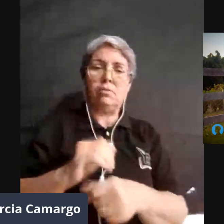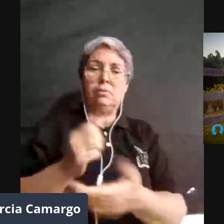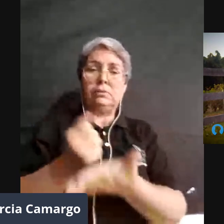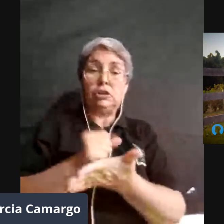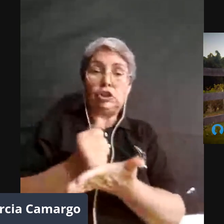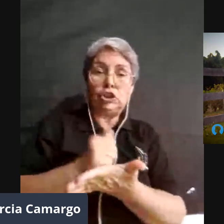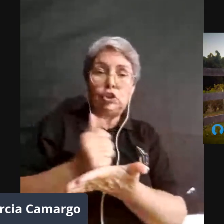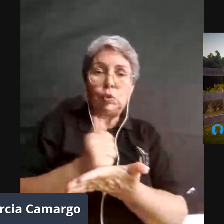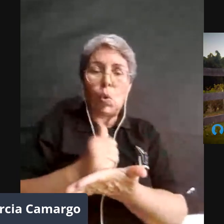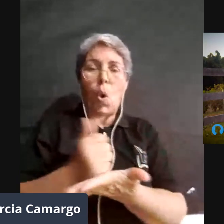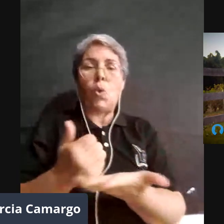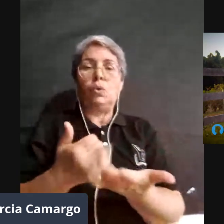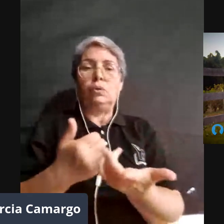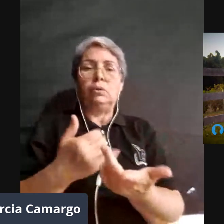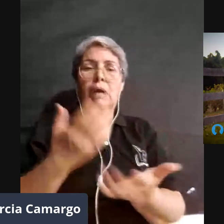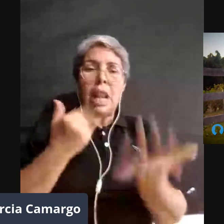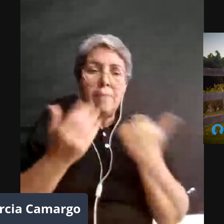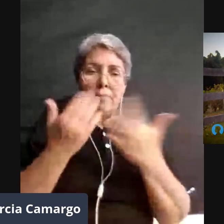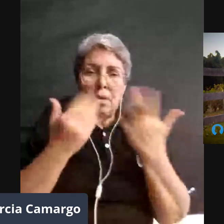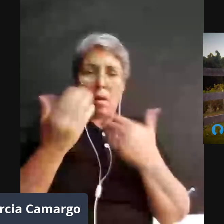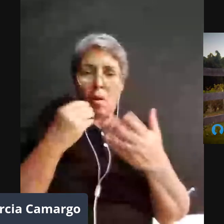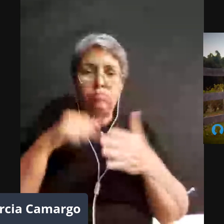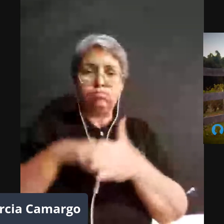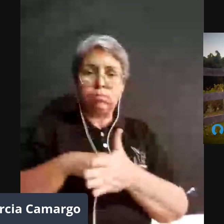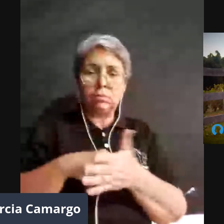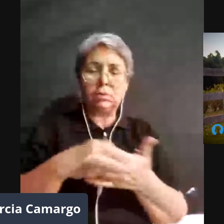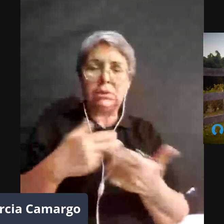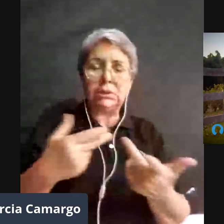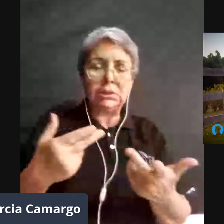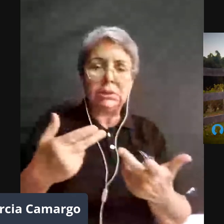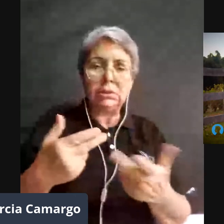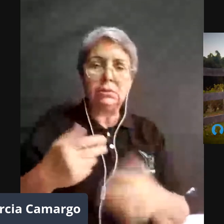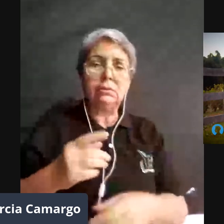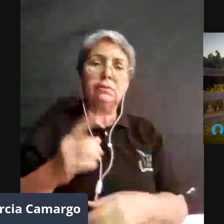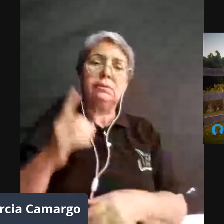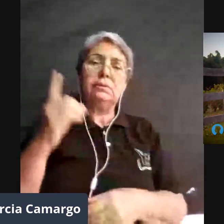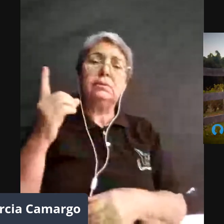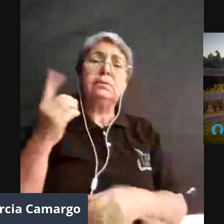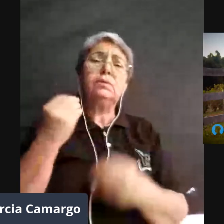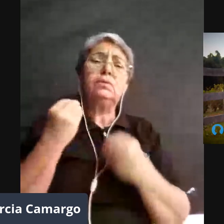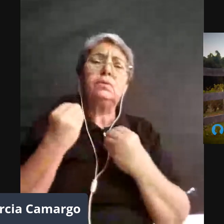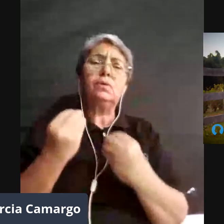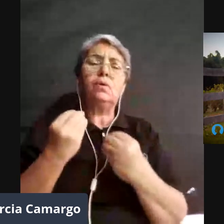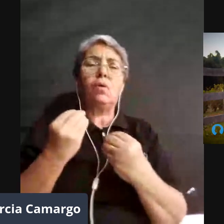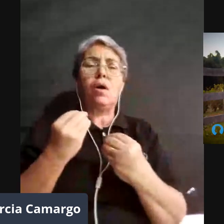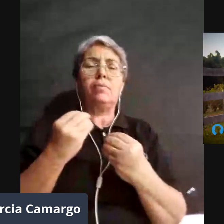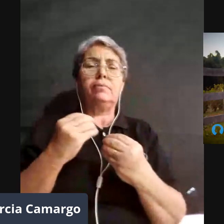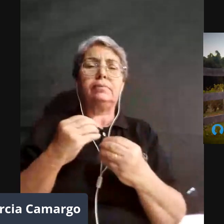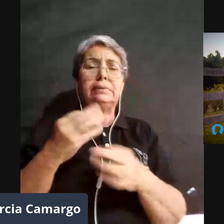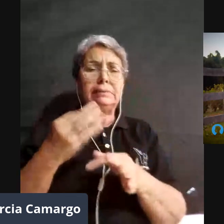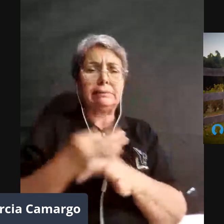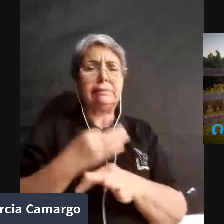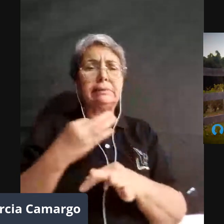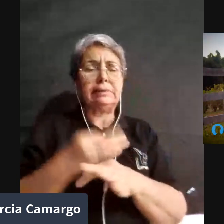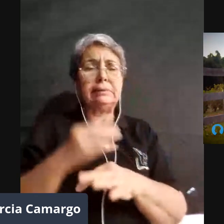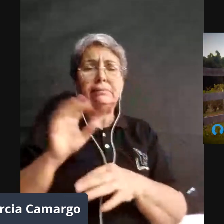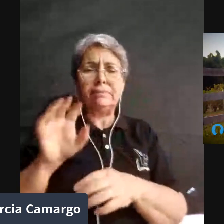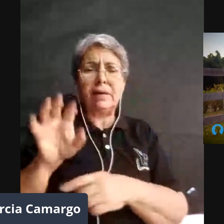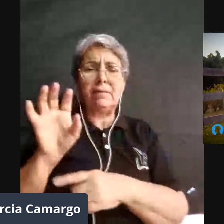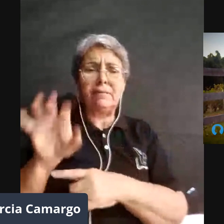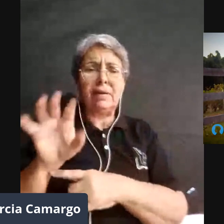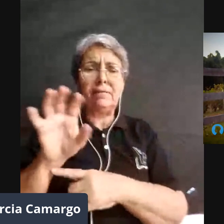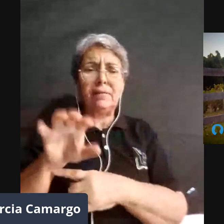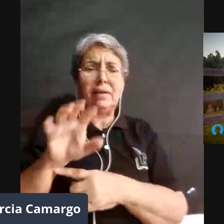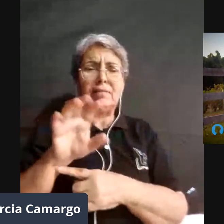Jamais. Isso anularia toda a insistência de Deus de mais de um século para que seu povo siga os princípios que ele mesmo